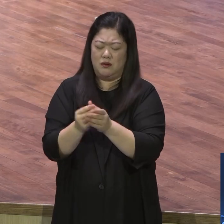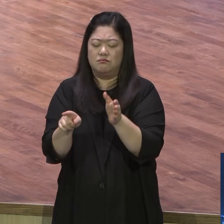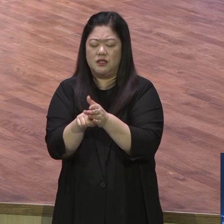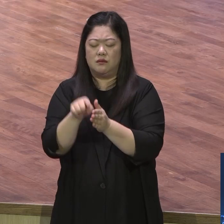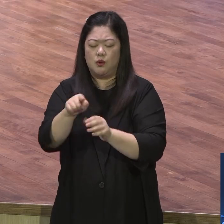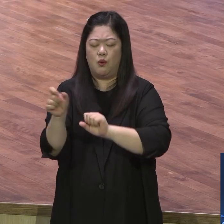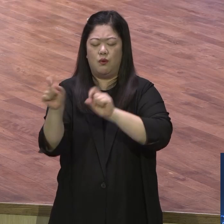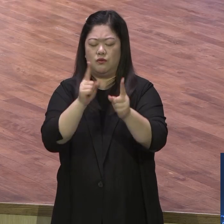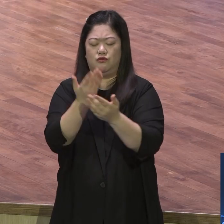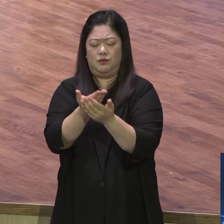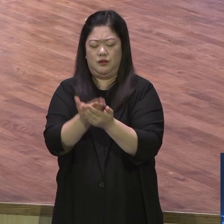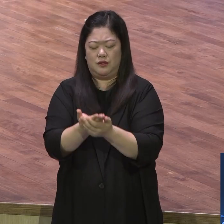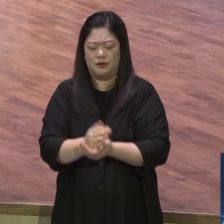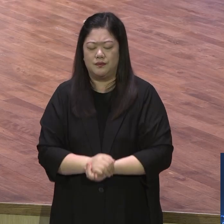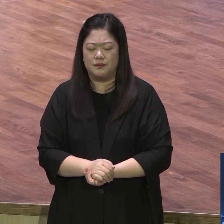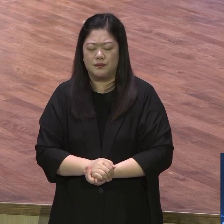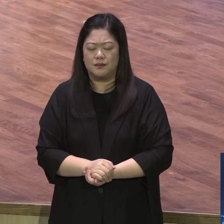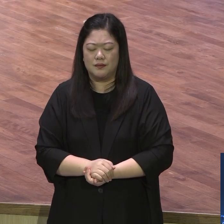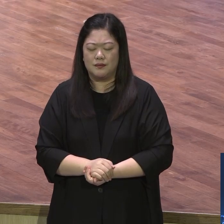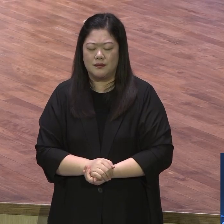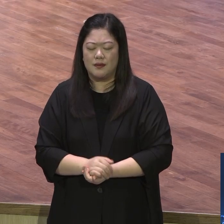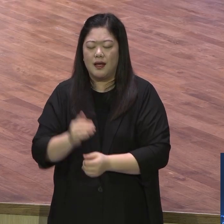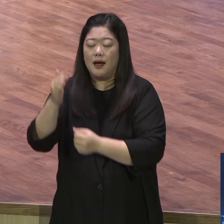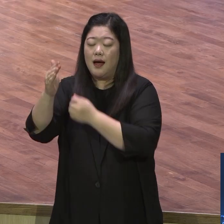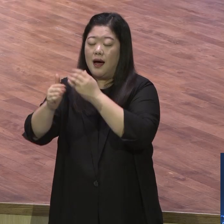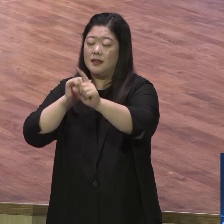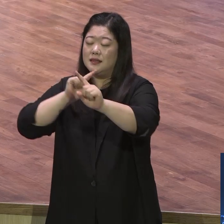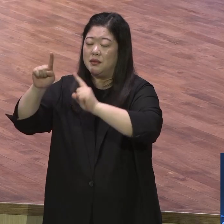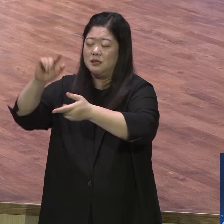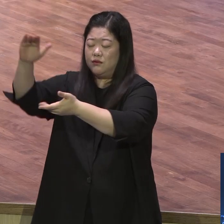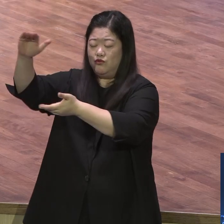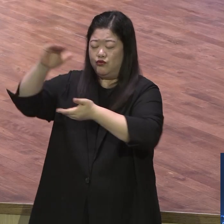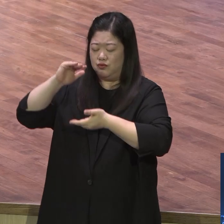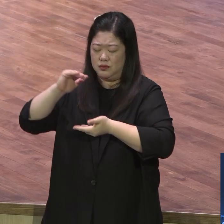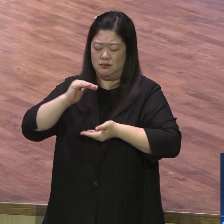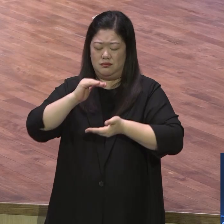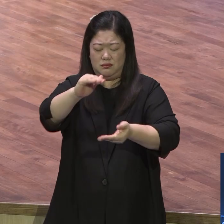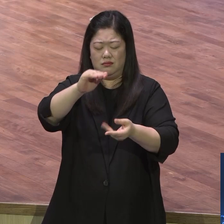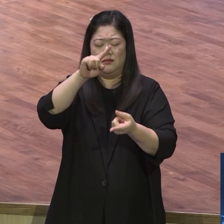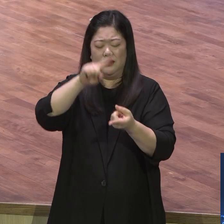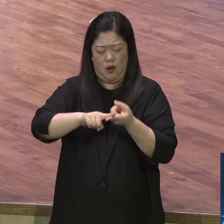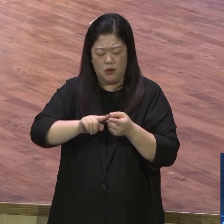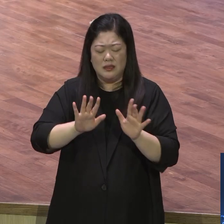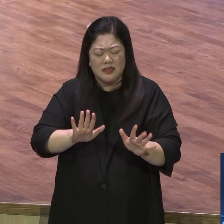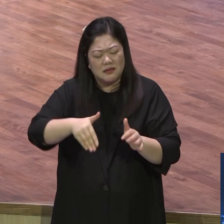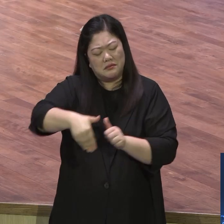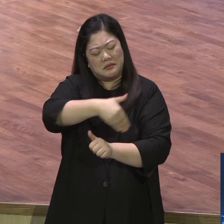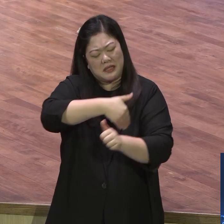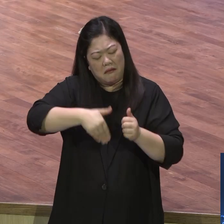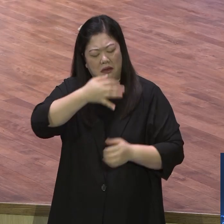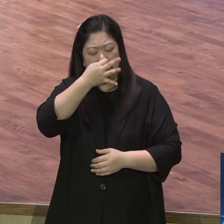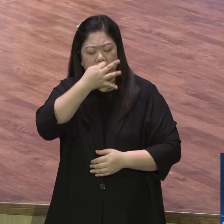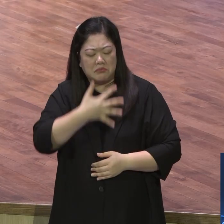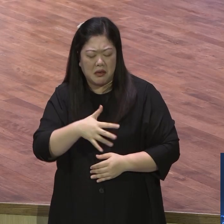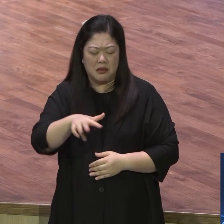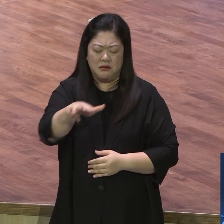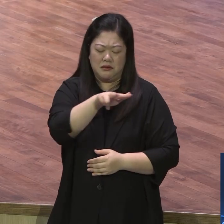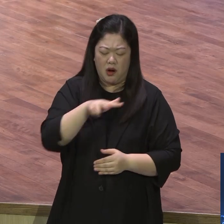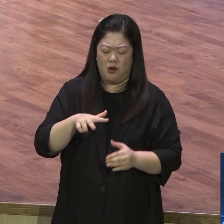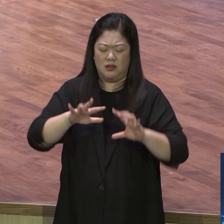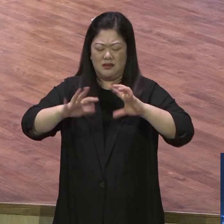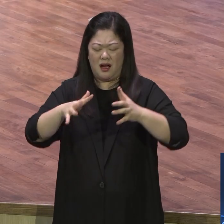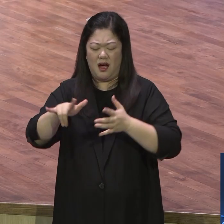오늘 주신 이 말씀이 우리 영혼 가족들에게 이렇게 지금 환경적으로 전국으로 전국과 전국과 세계가